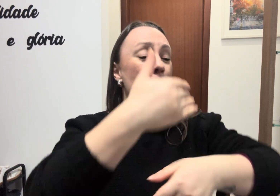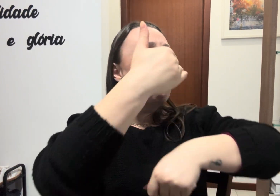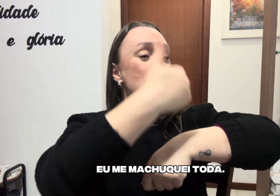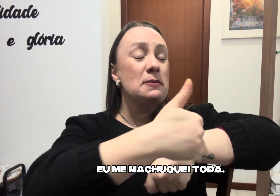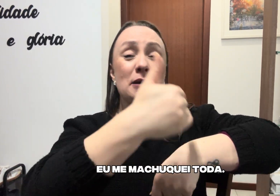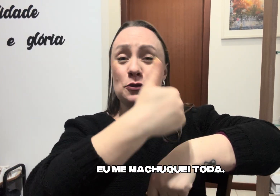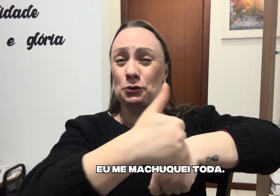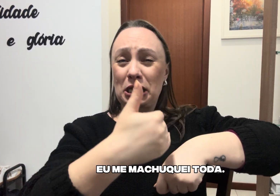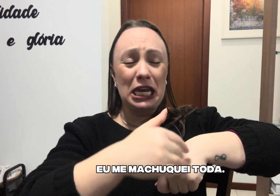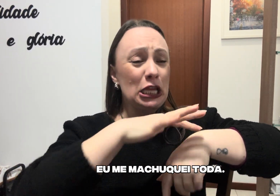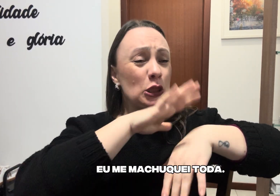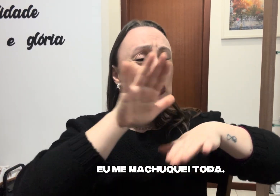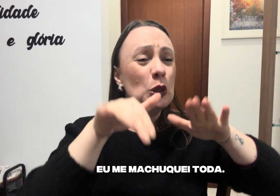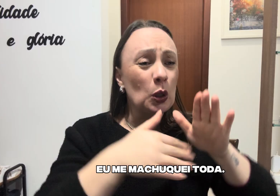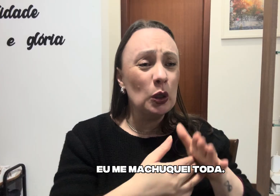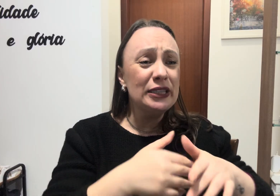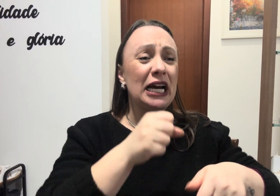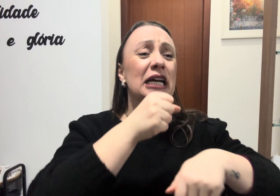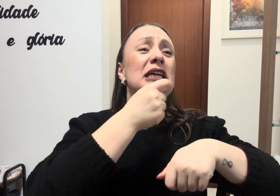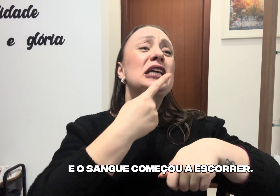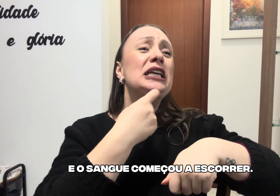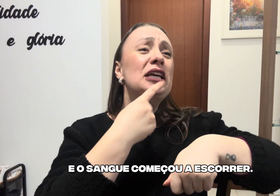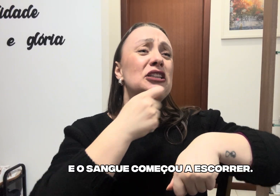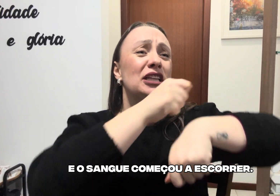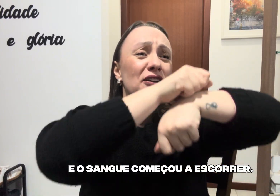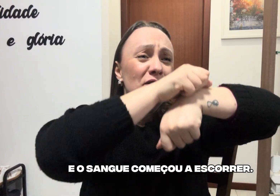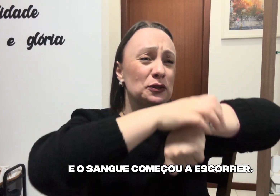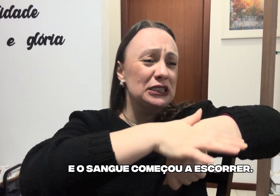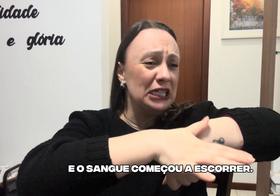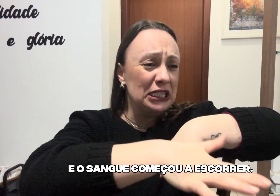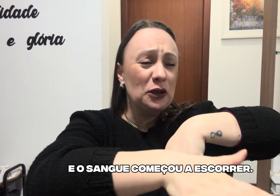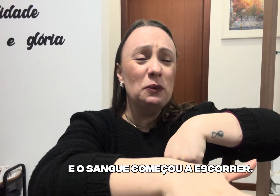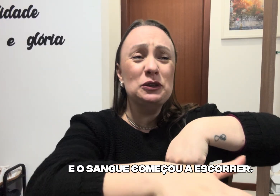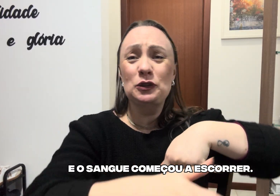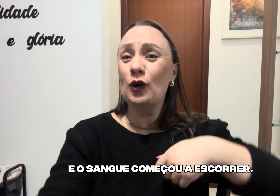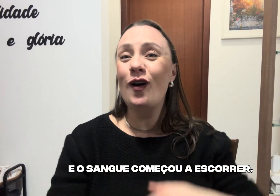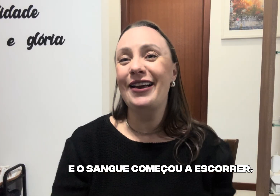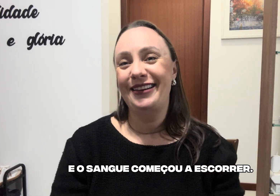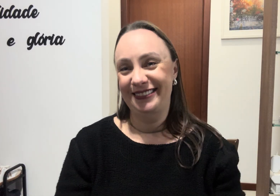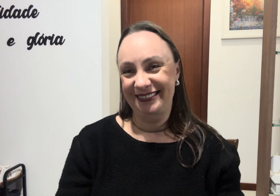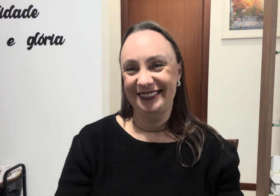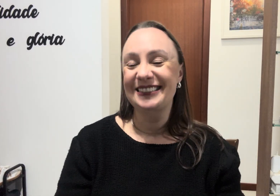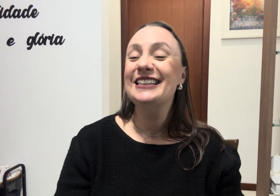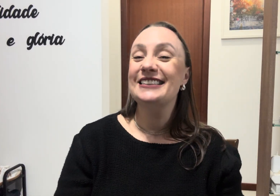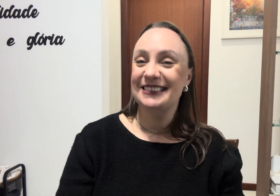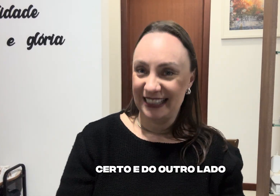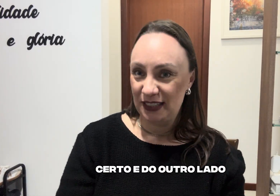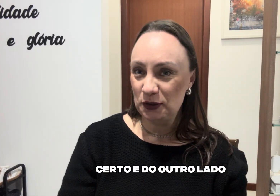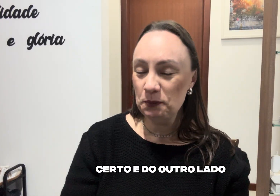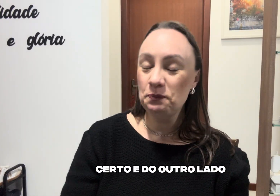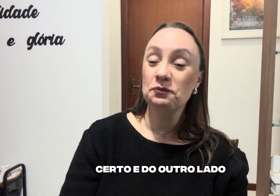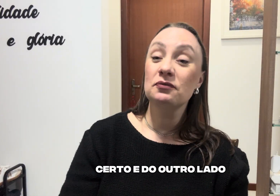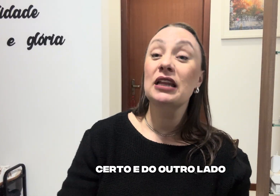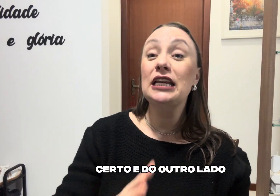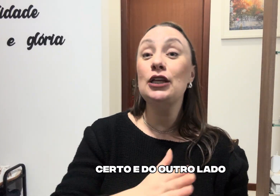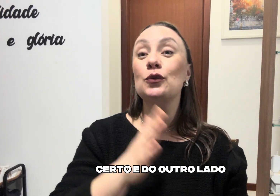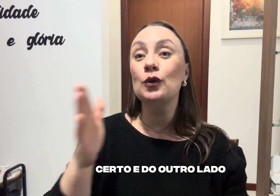me machuquei toda e o sangue começou a escorrer, certo? E do